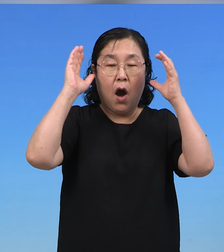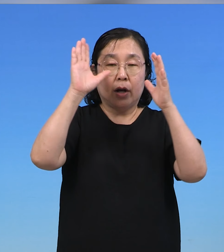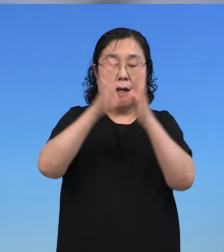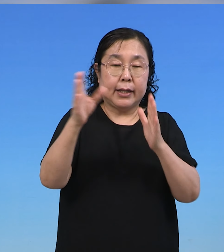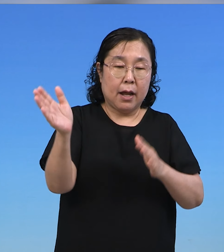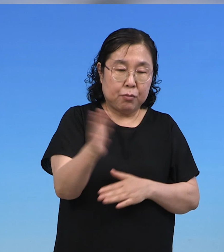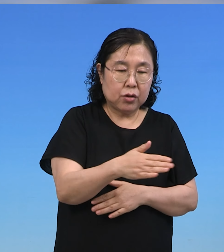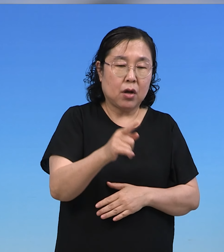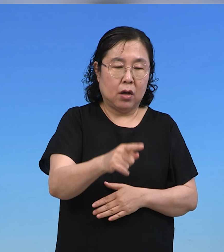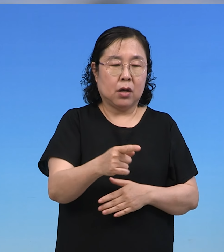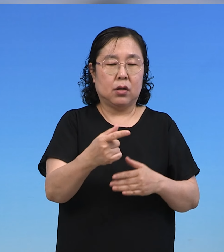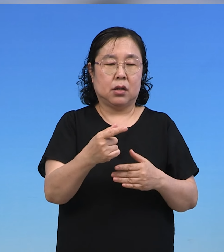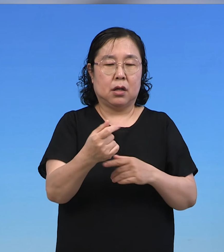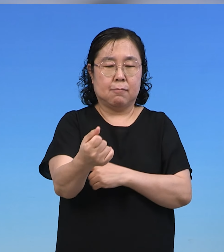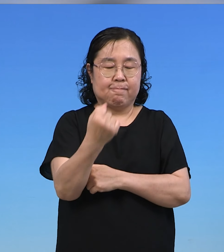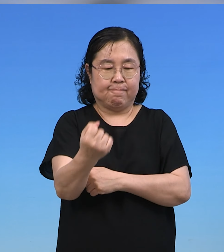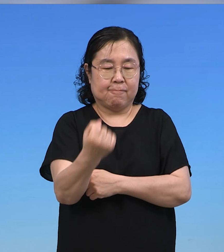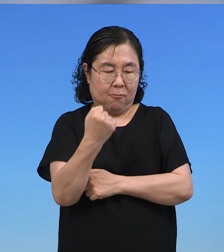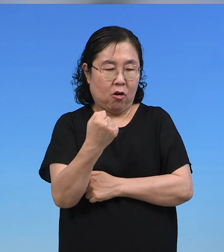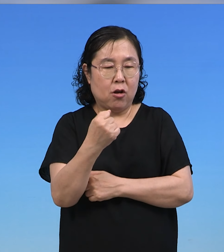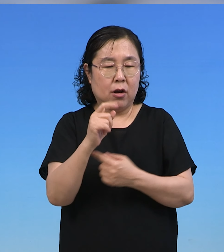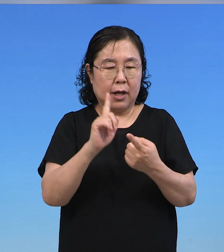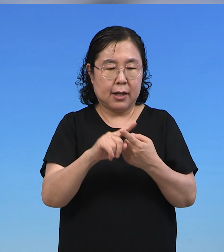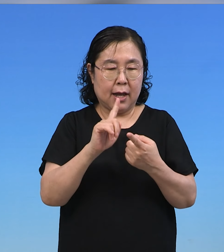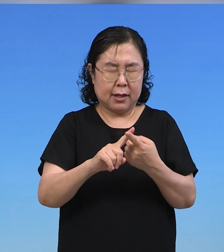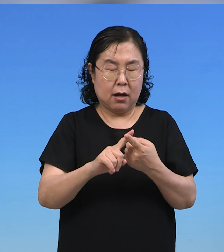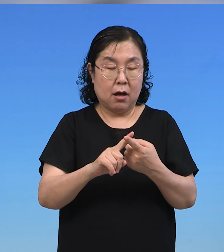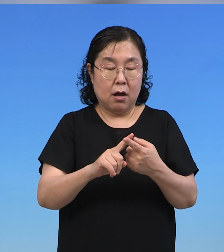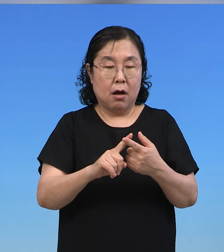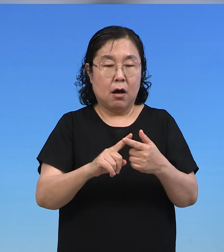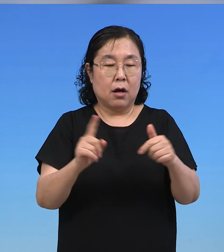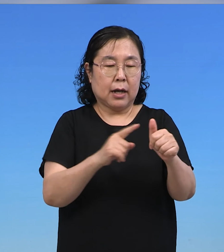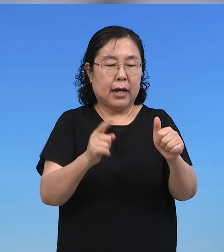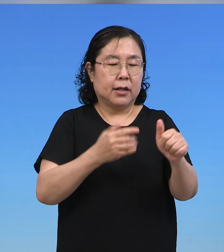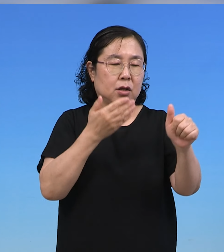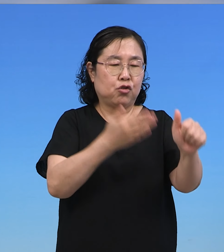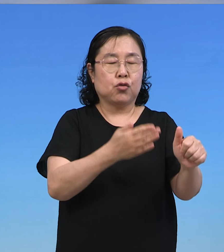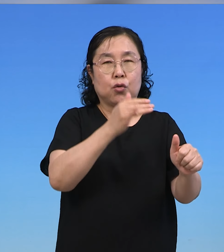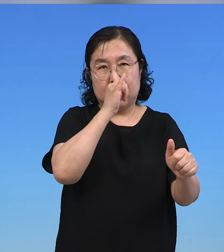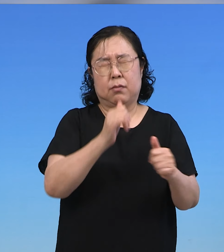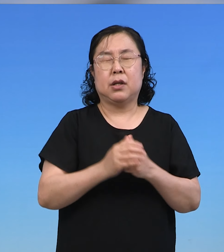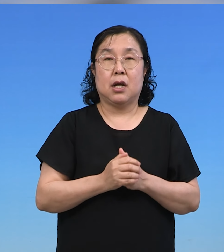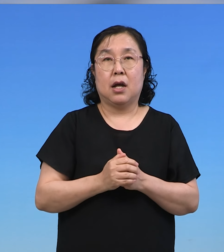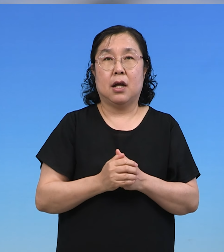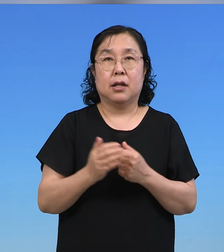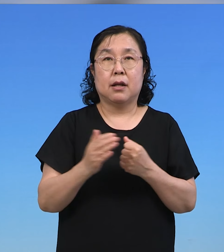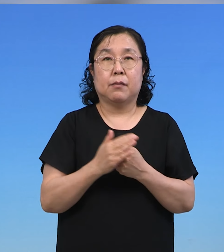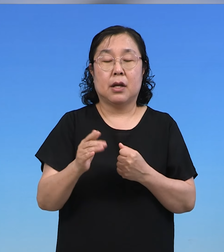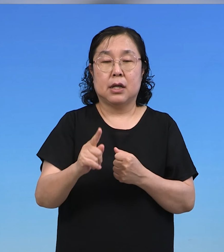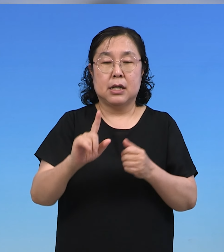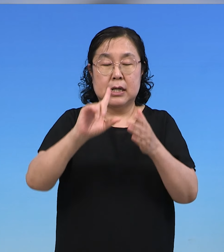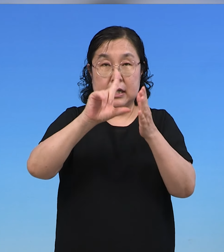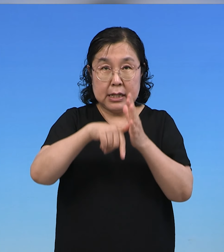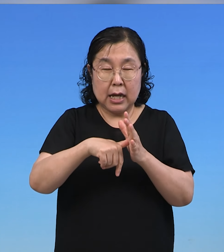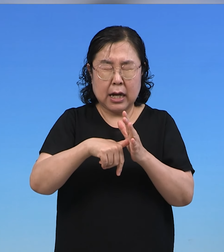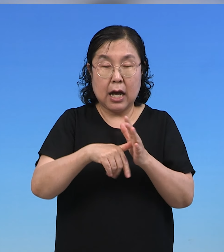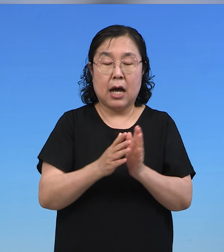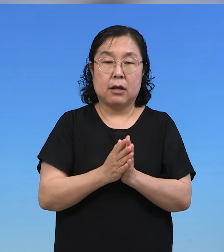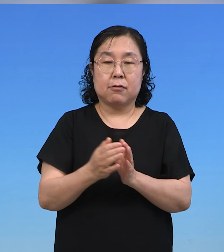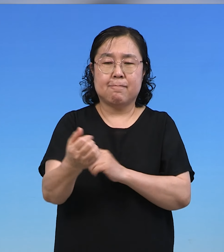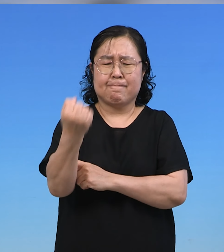그 등수 가지고 누가 너를 주목하겠느냐고. 너무나 지금 이 시대가 팍스 로마나다 보니까 제가